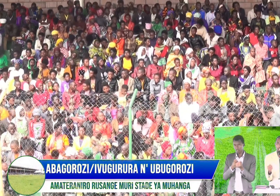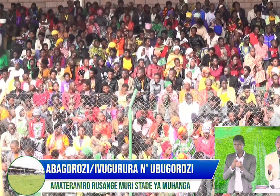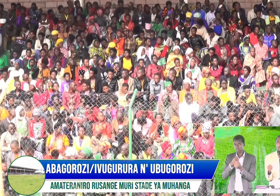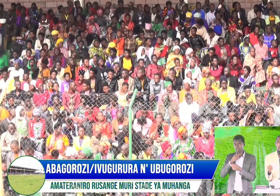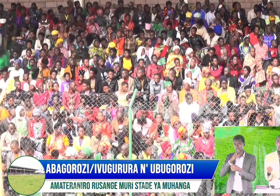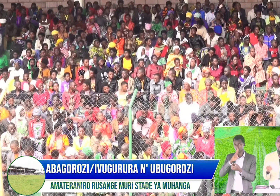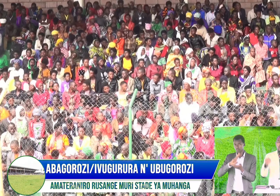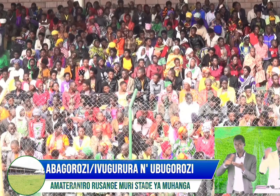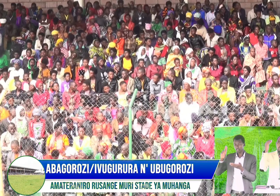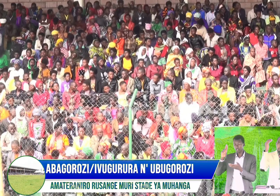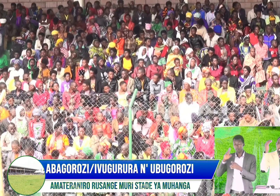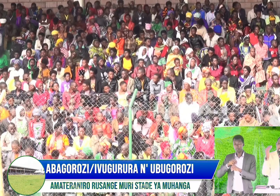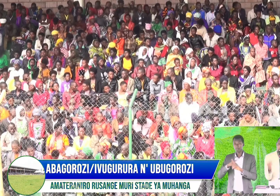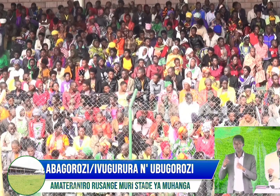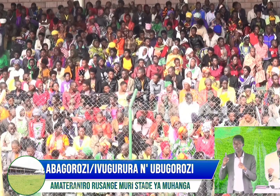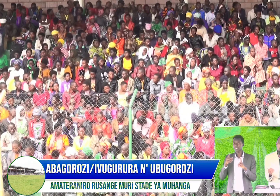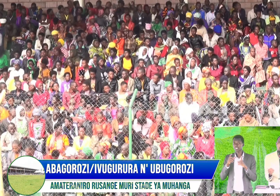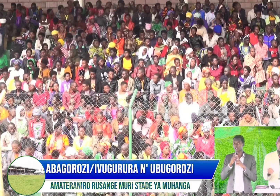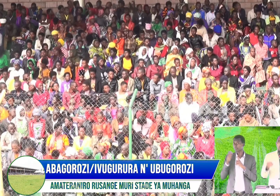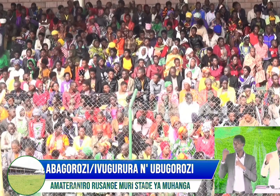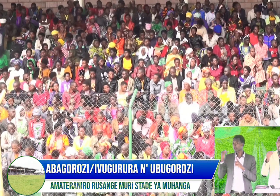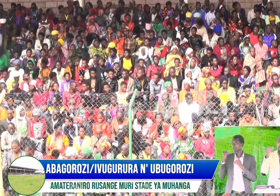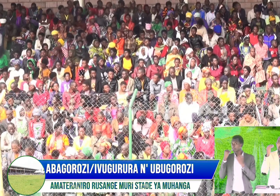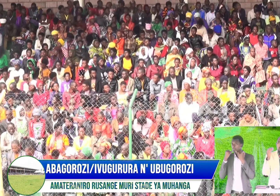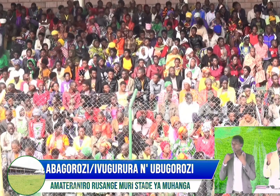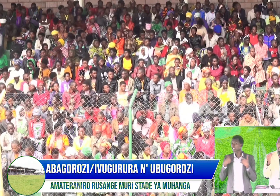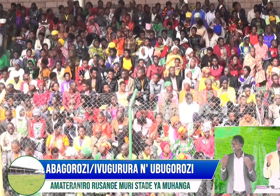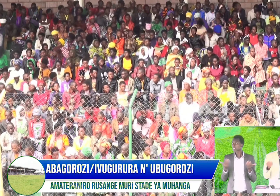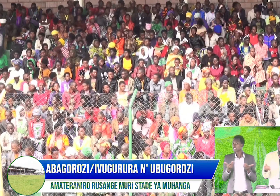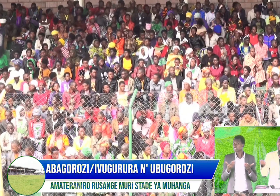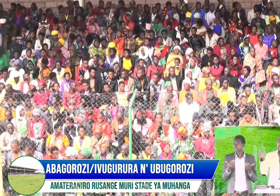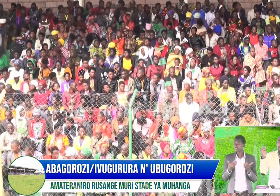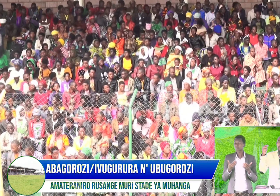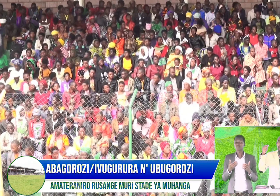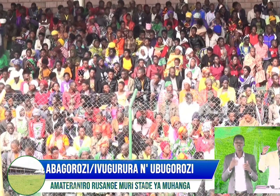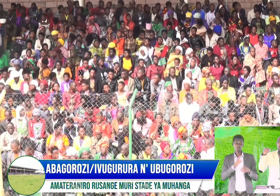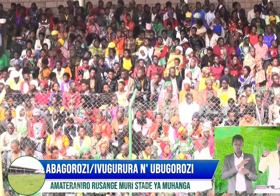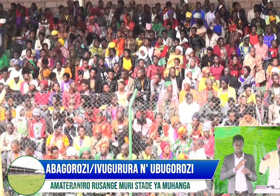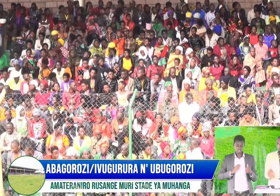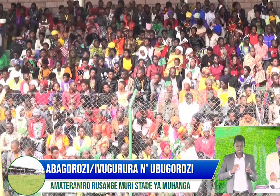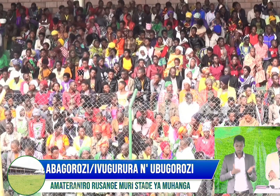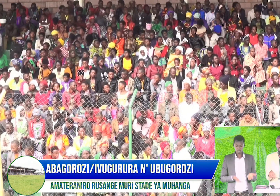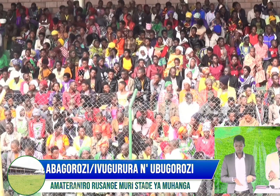iyo miterere, ngo kuko umukristo burya bukurira ahari